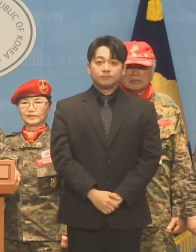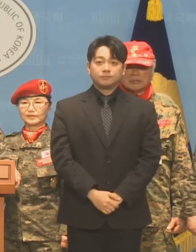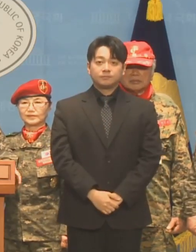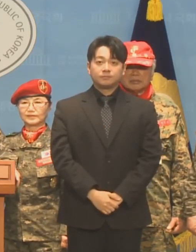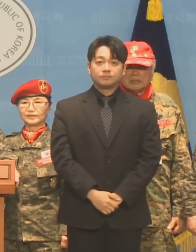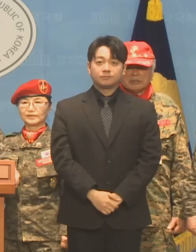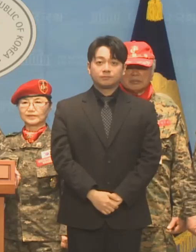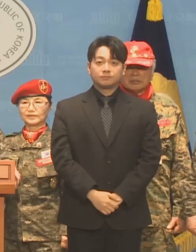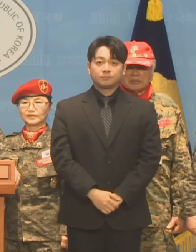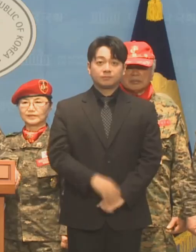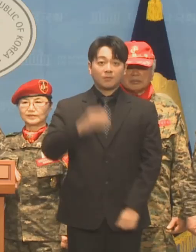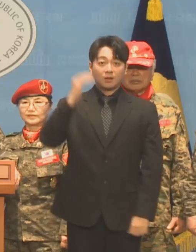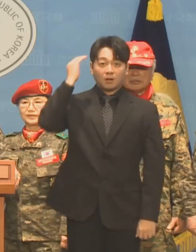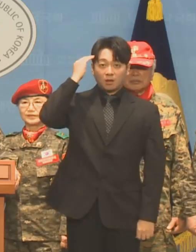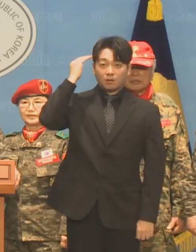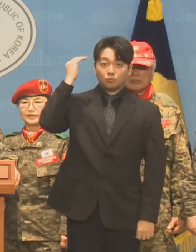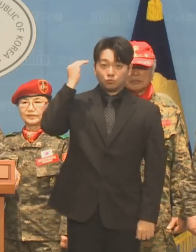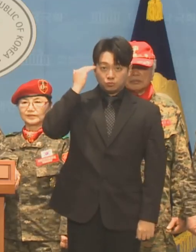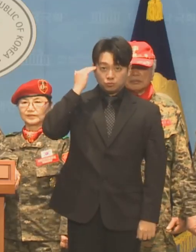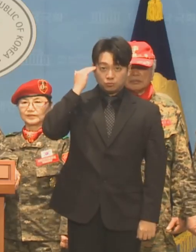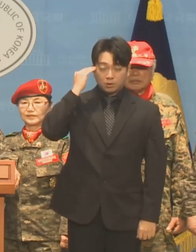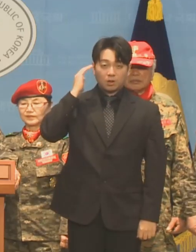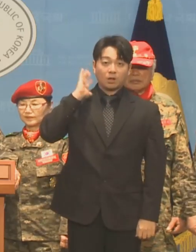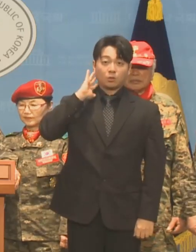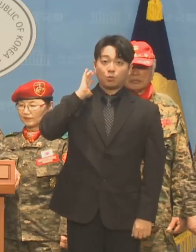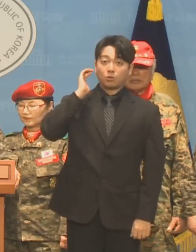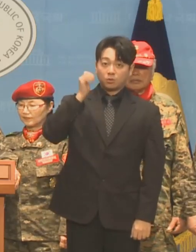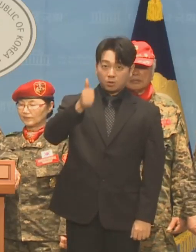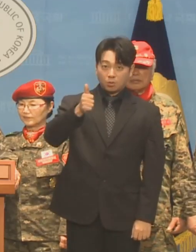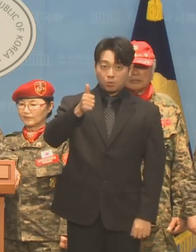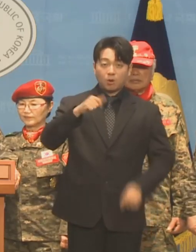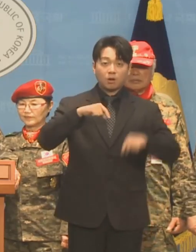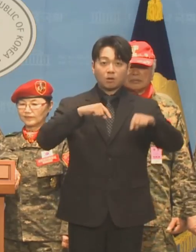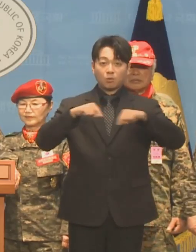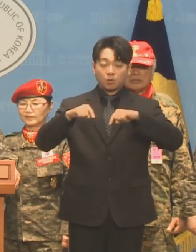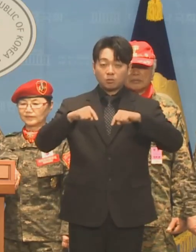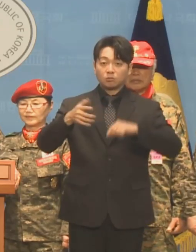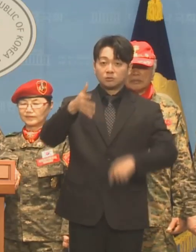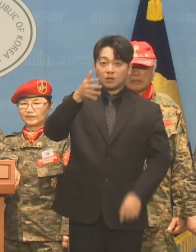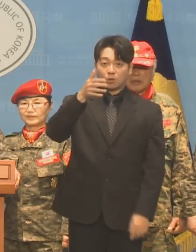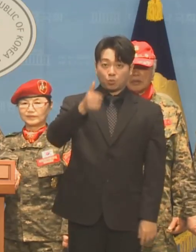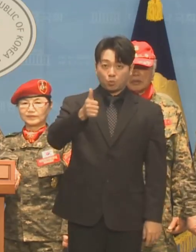대한민국의 원수이며 통치권자이고 군의